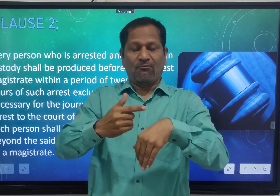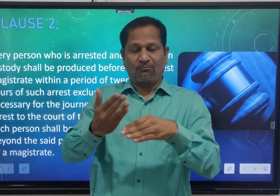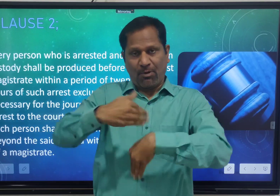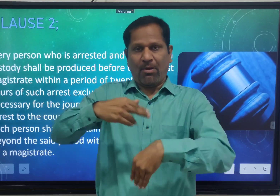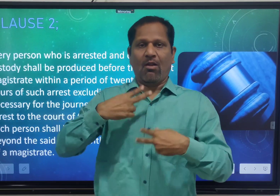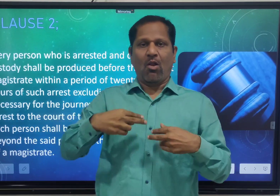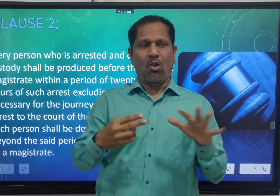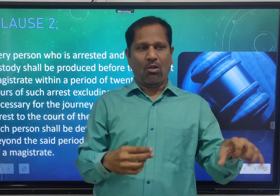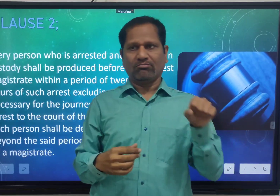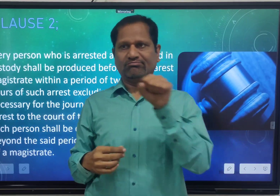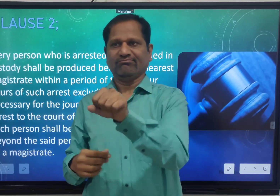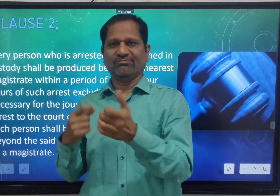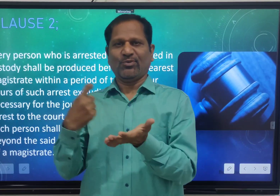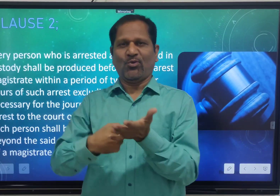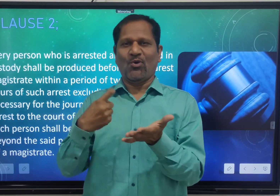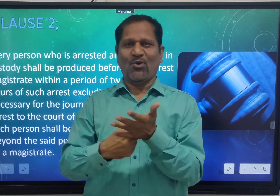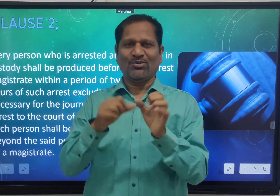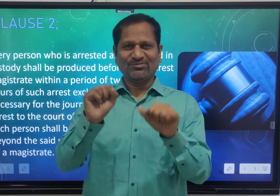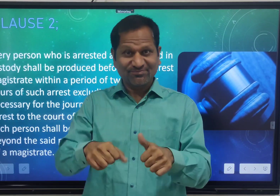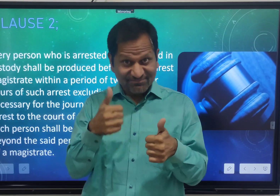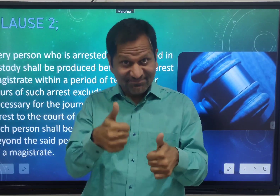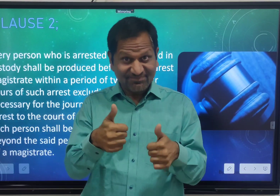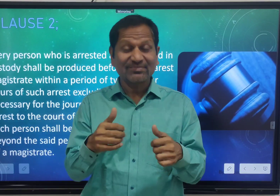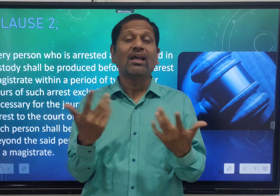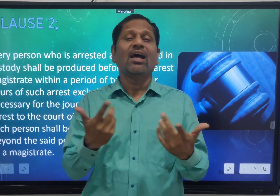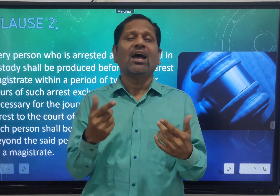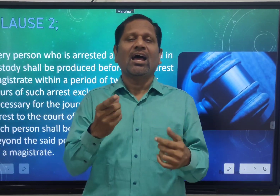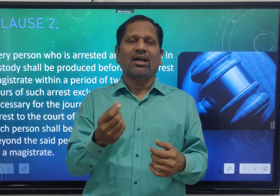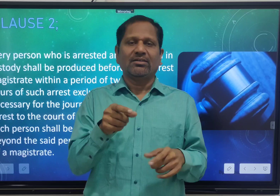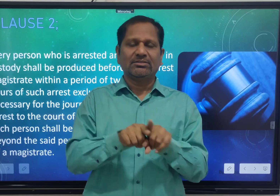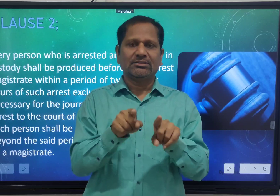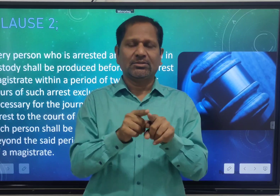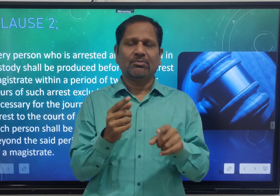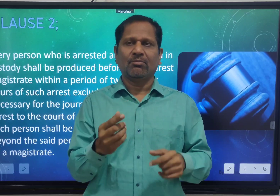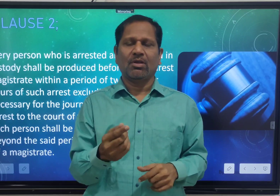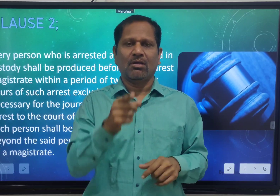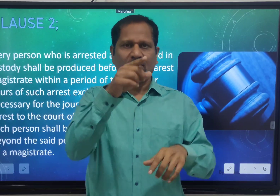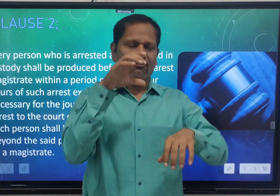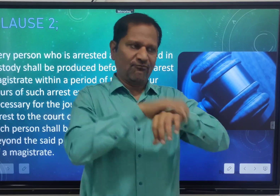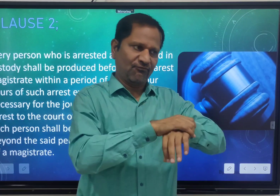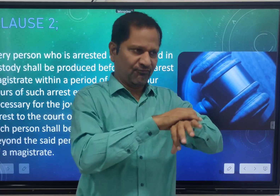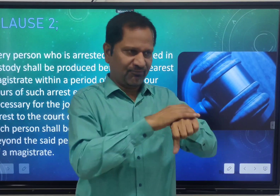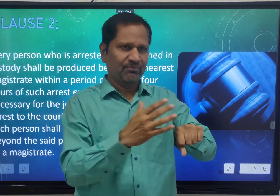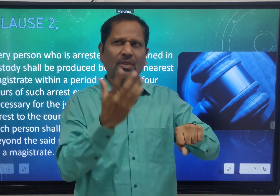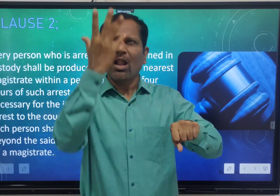घंटे के अंदर मजिस्ट्रेट के सामने, जज साहब के सामने प्रस्तुति करना होगी। और